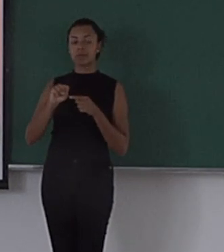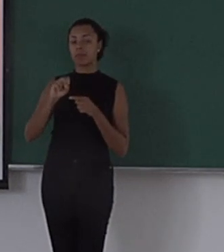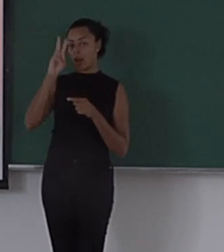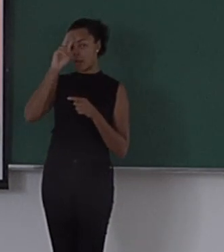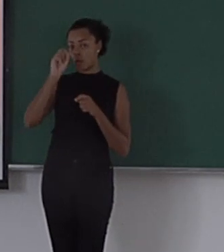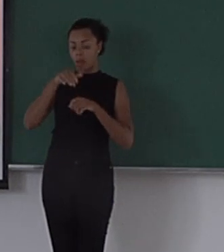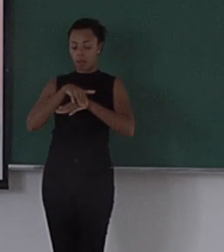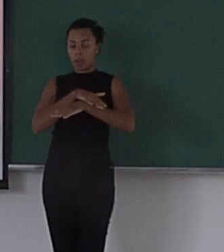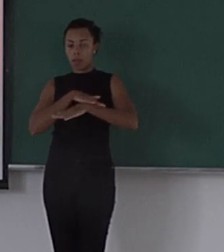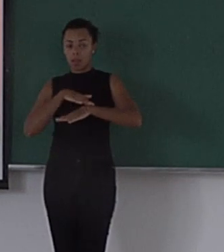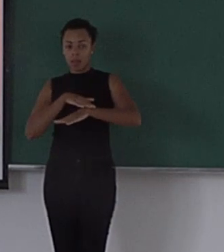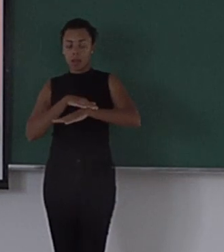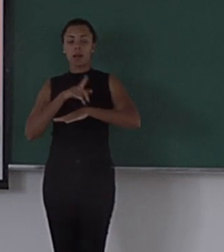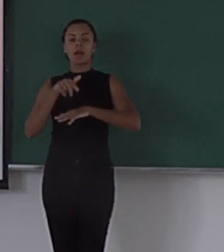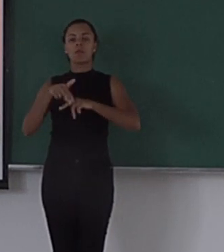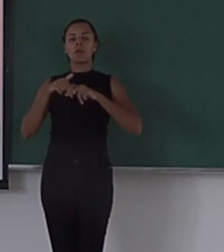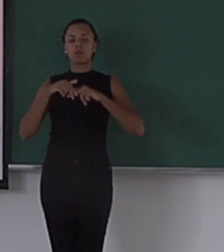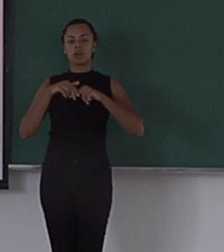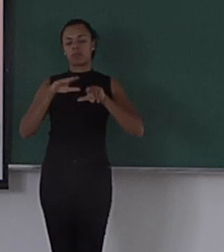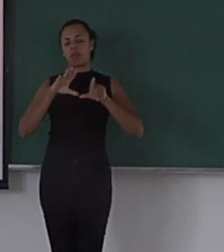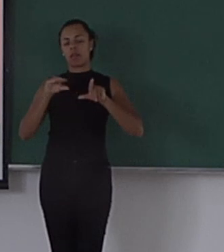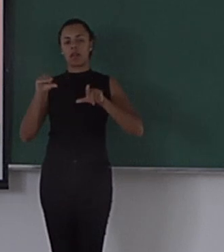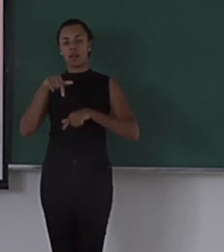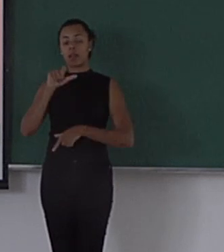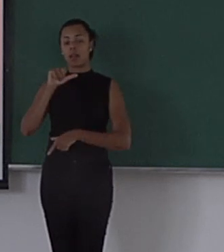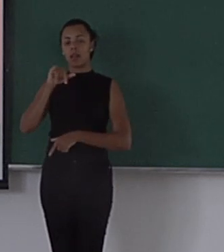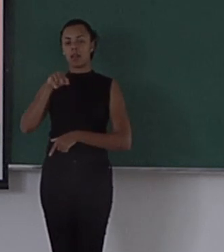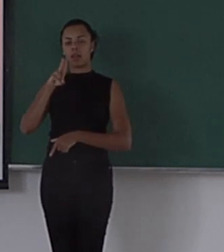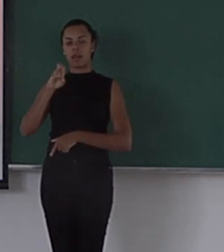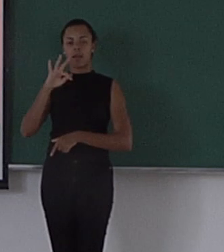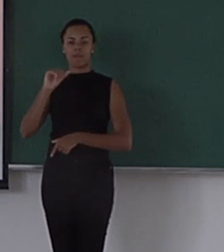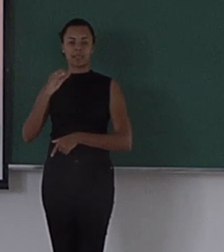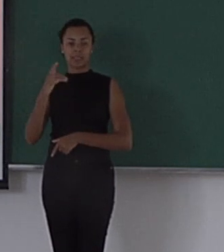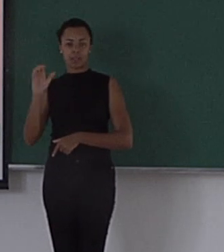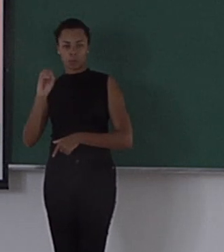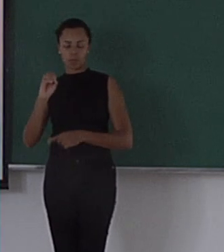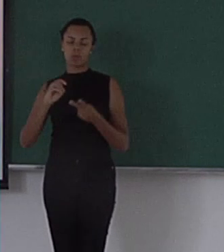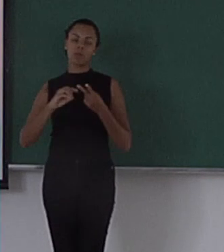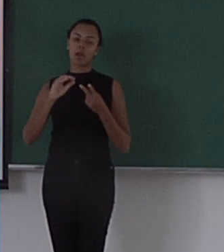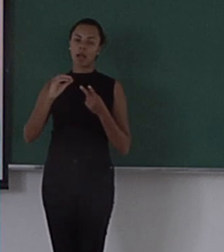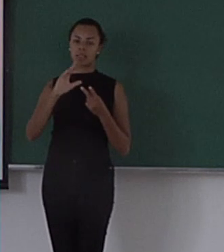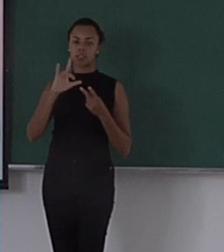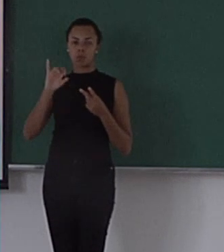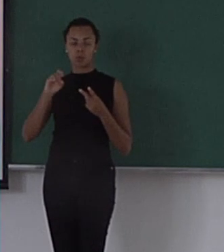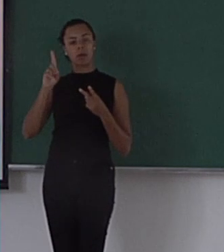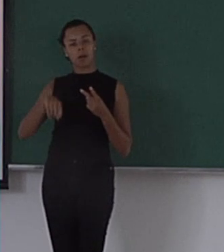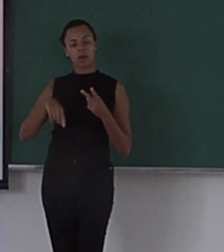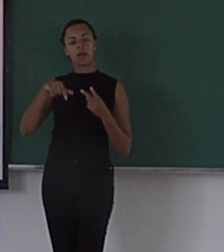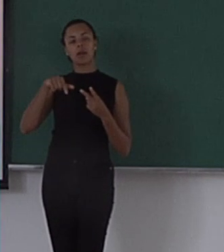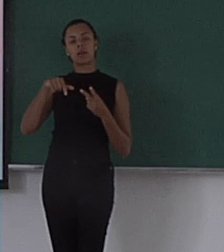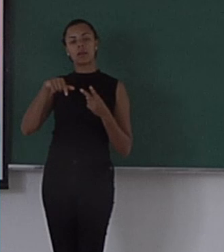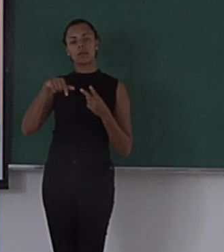dano tecidual por liquefação e os ácidos por coagulação. Tá? Os álcalis,